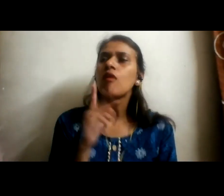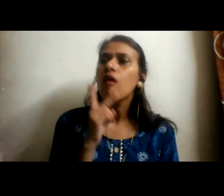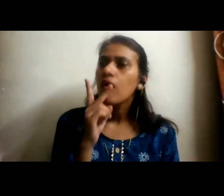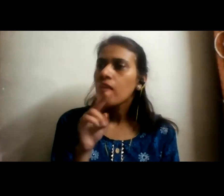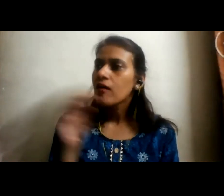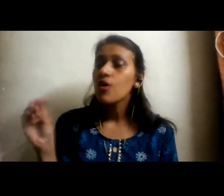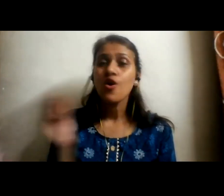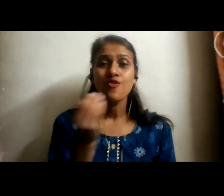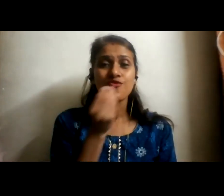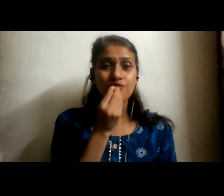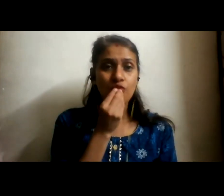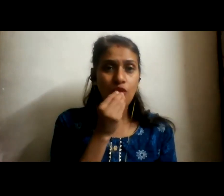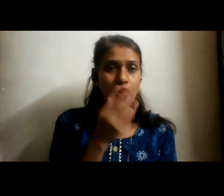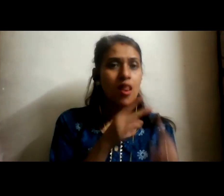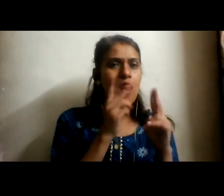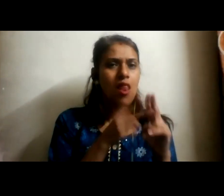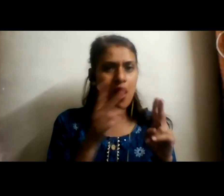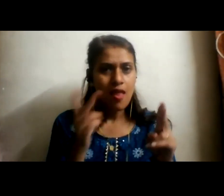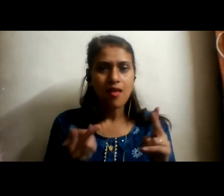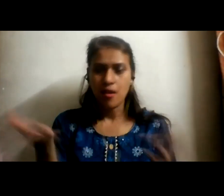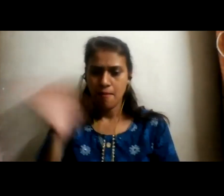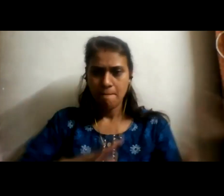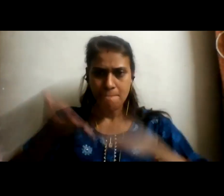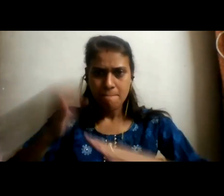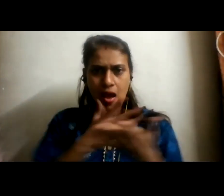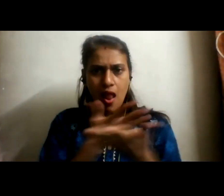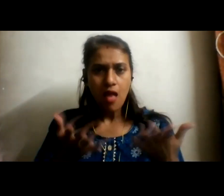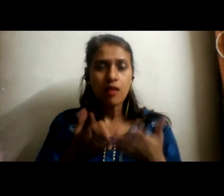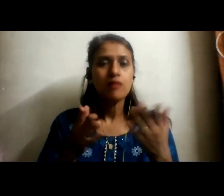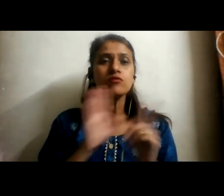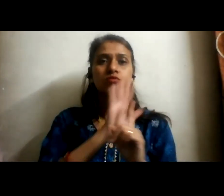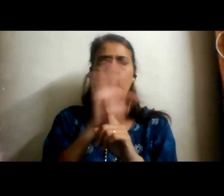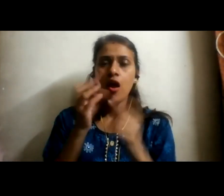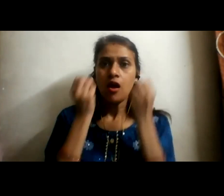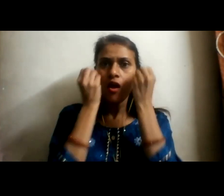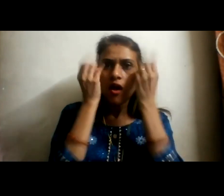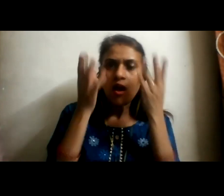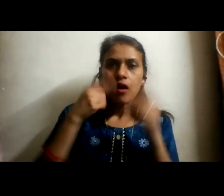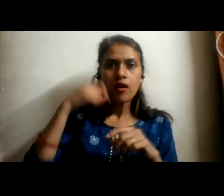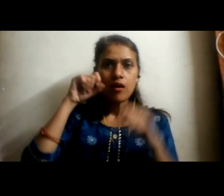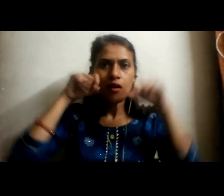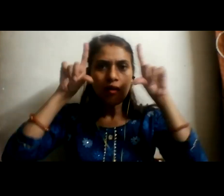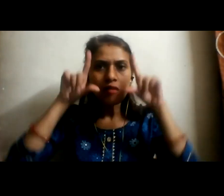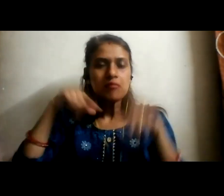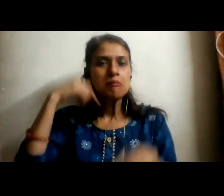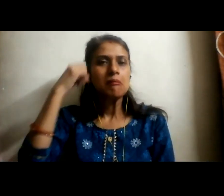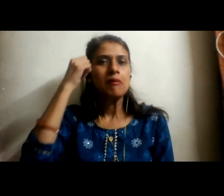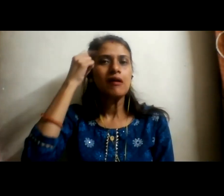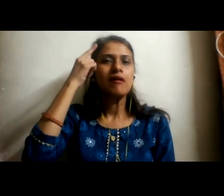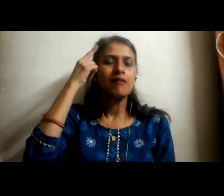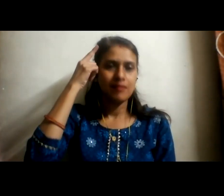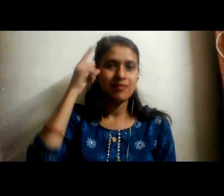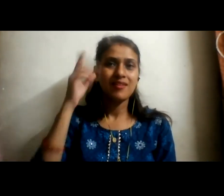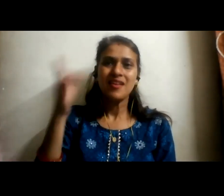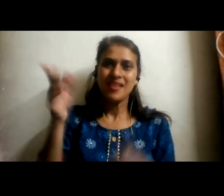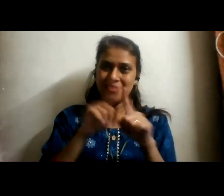का मेला लगता है, आहार का लगता है, पैकेजिंग का लगता है, और वहां जाइए तो आंखें खुलती है। सूरज और इनको भी मैंने मशीन दिलाया था कि